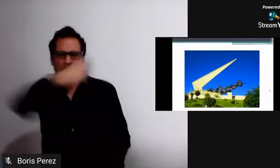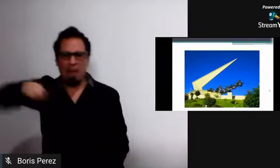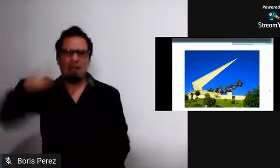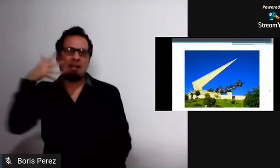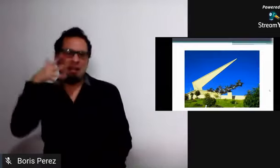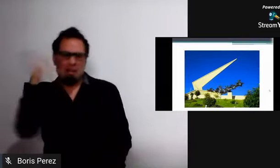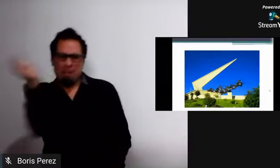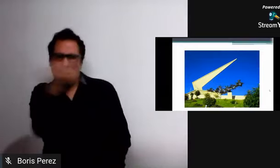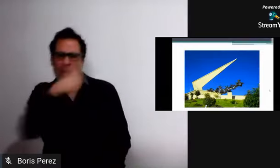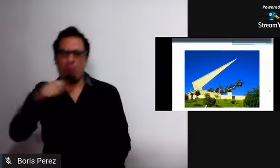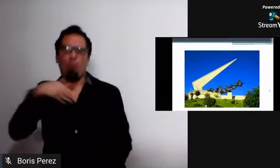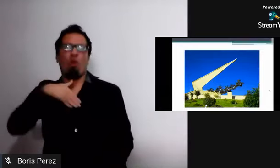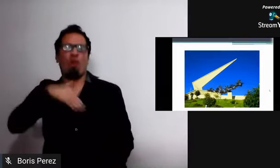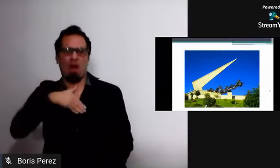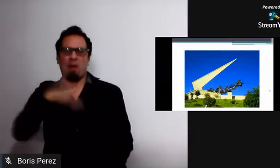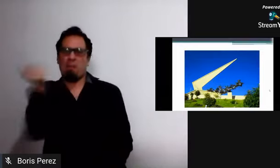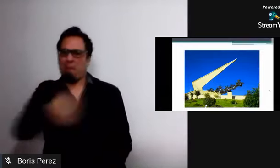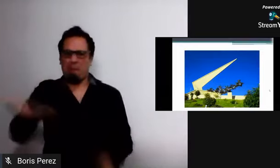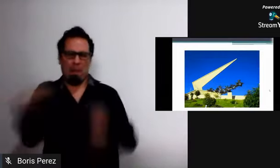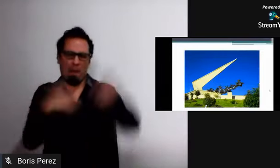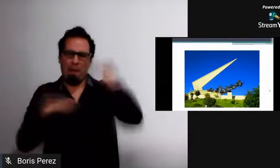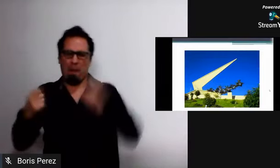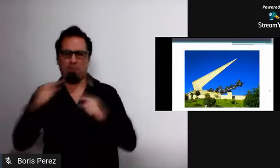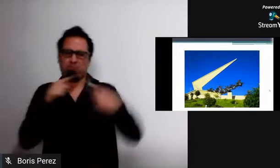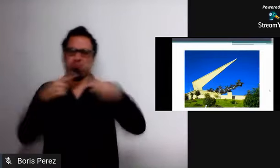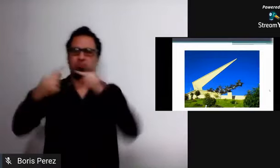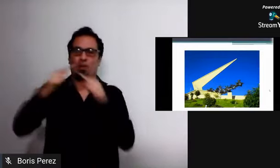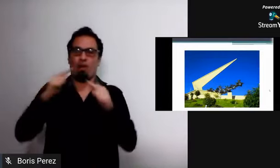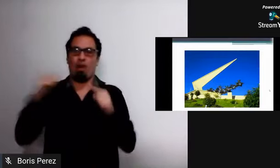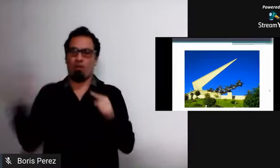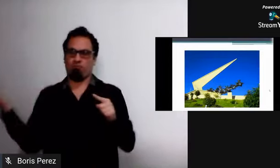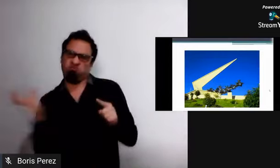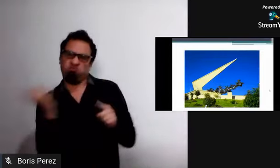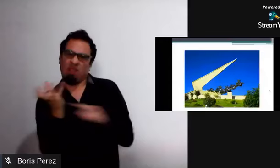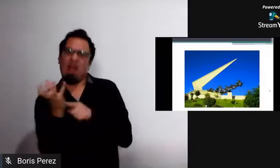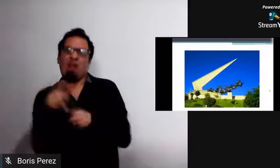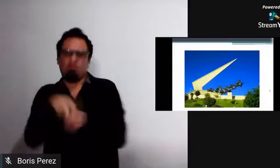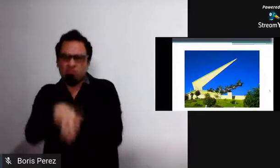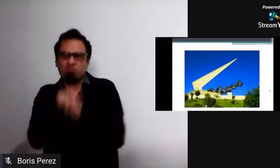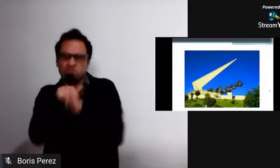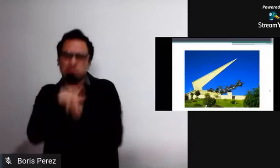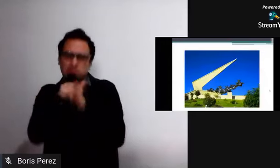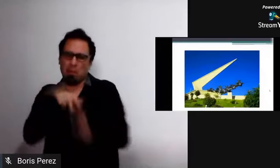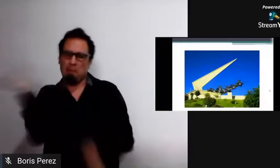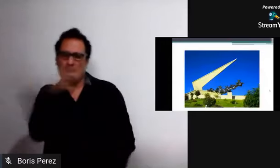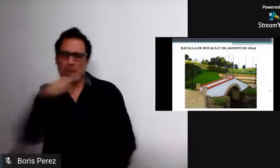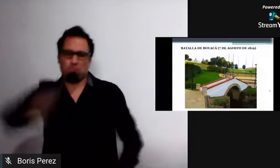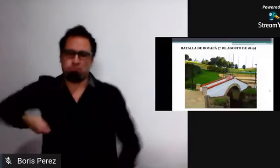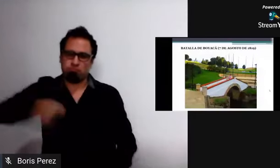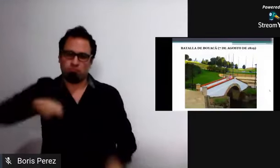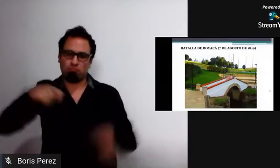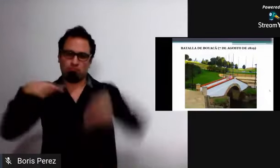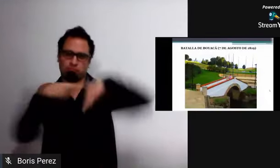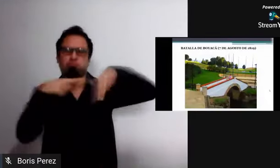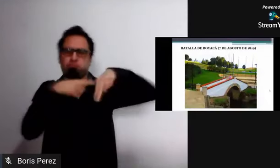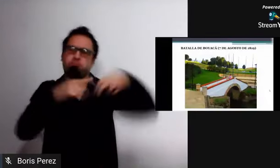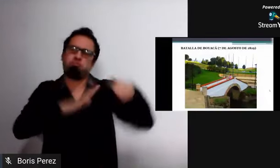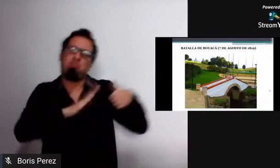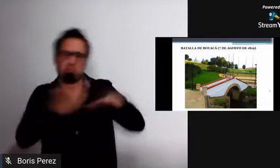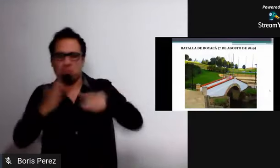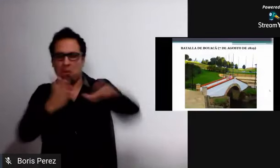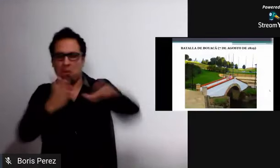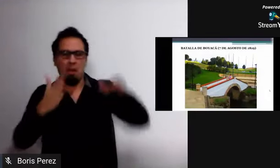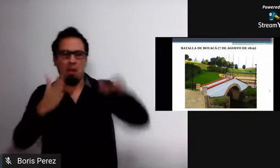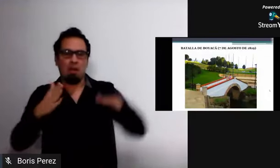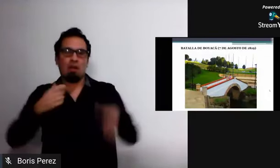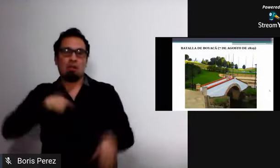ese entonces para esa campaña libertadora se construye pues el monumento que está ubicado a 15 minutos